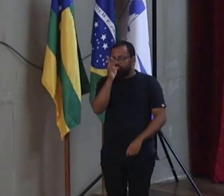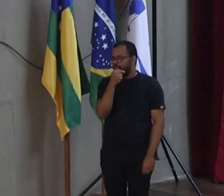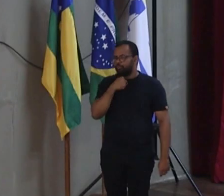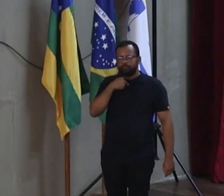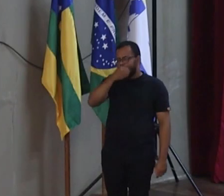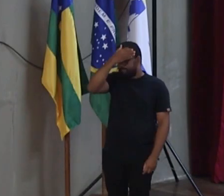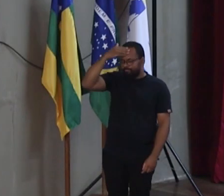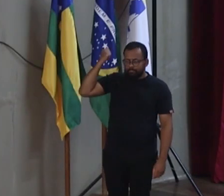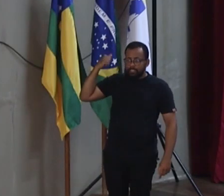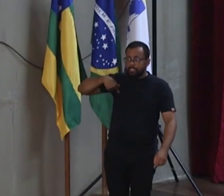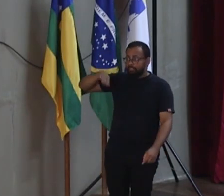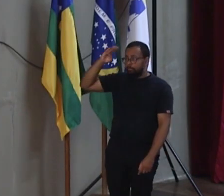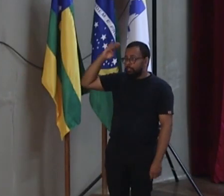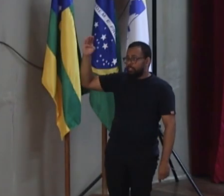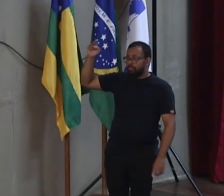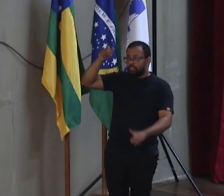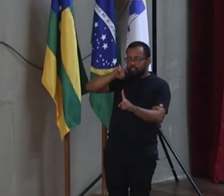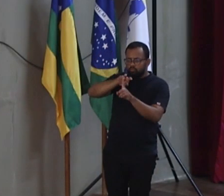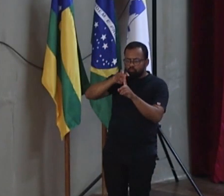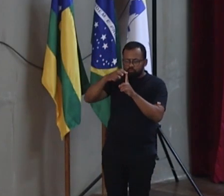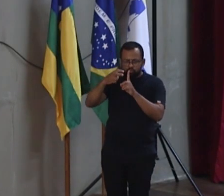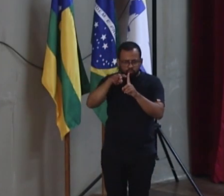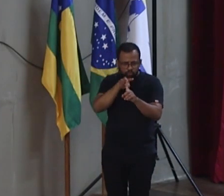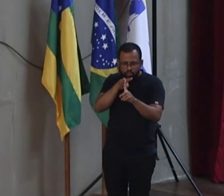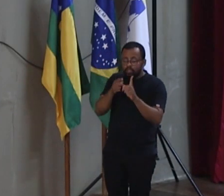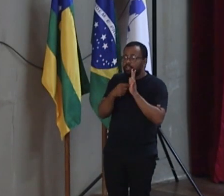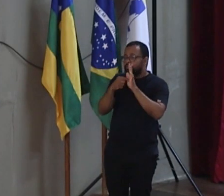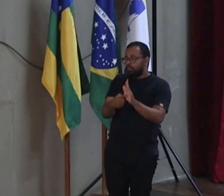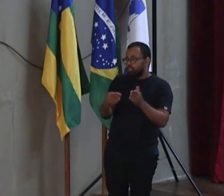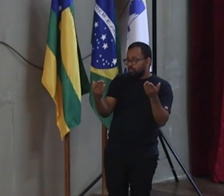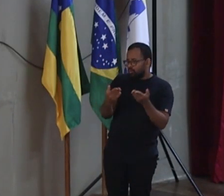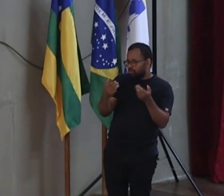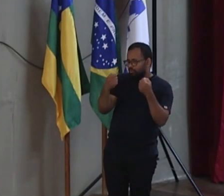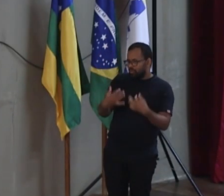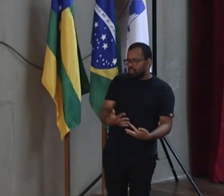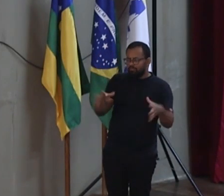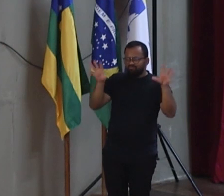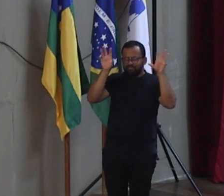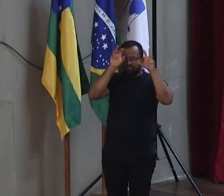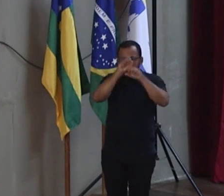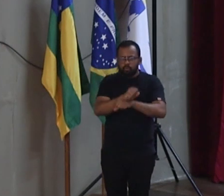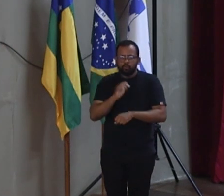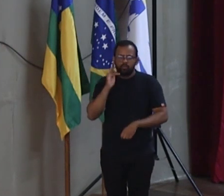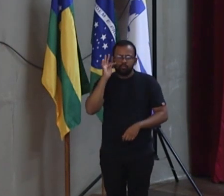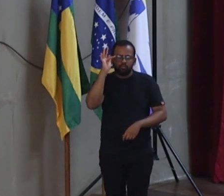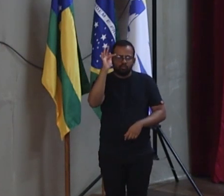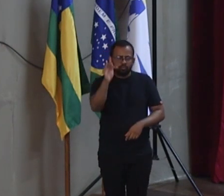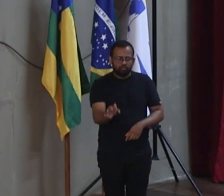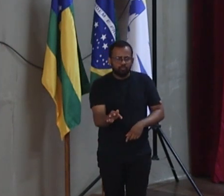esquecida, principalmente nas perspectivas que se apresentam hoje, obscuras para o futuro